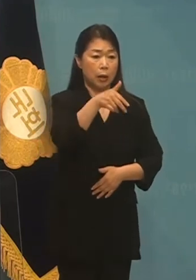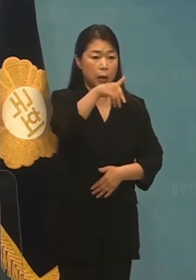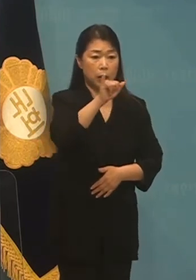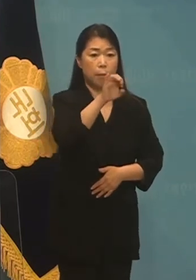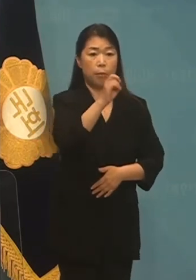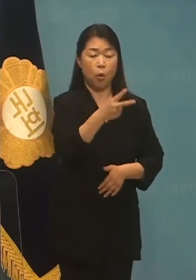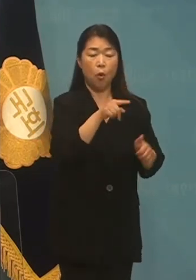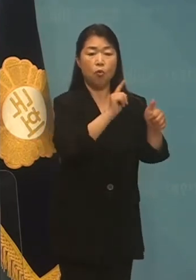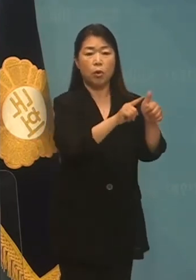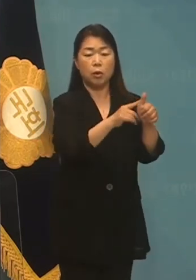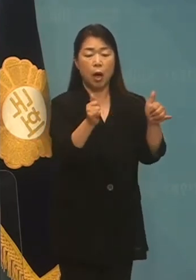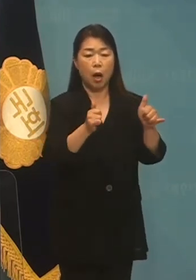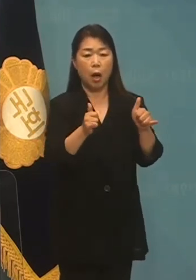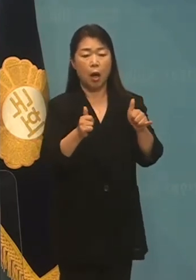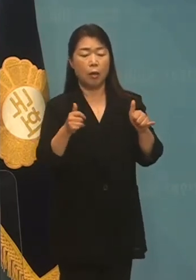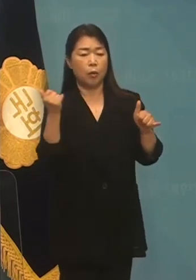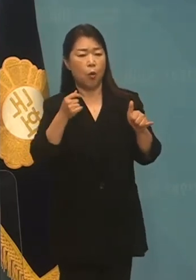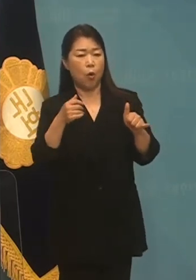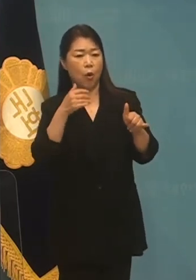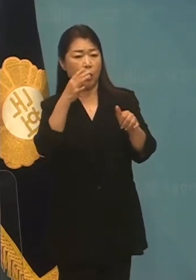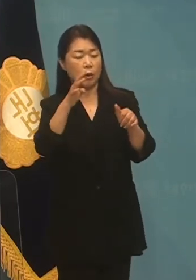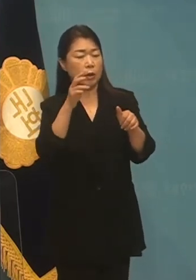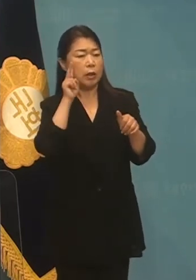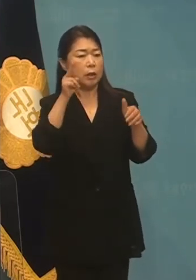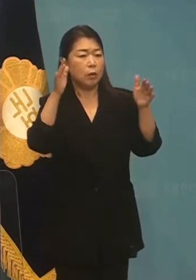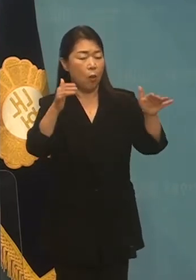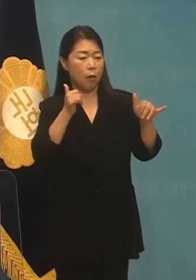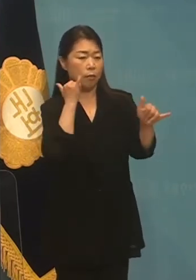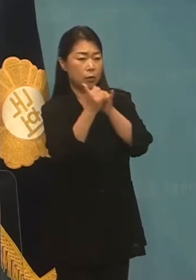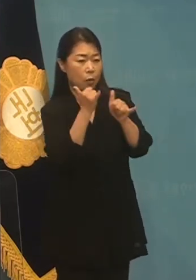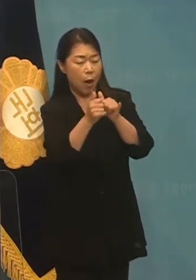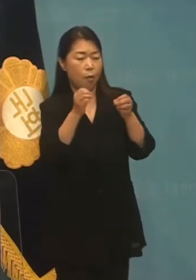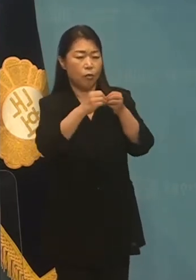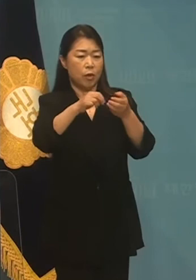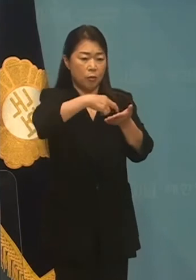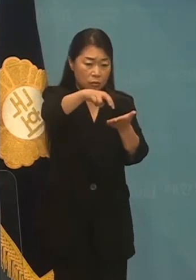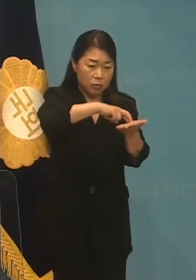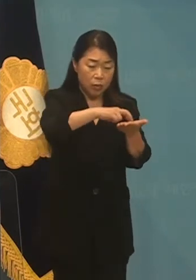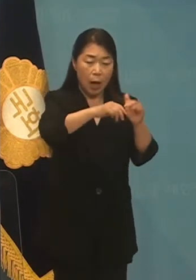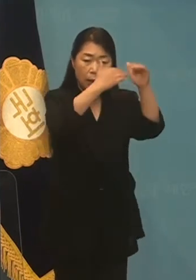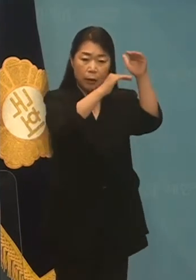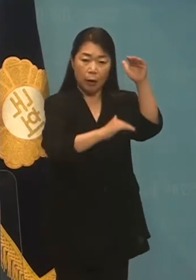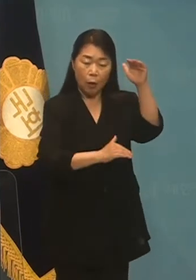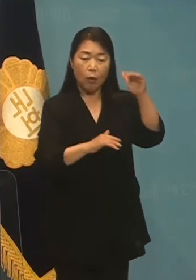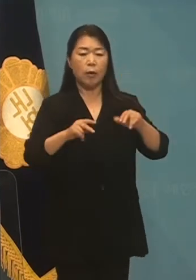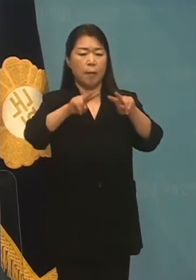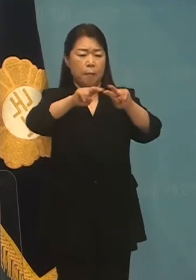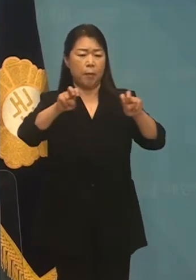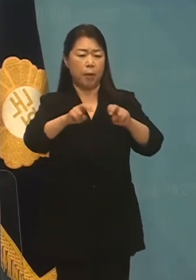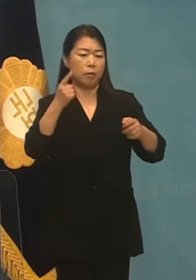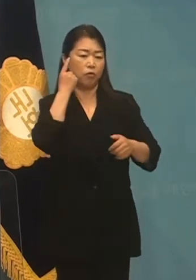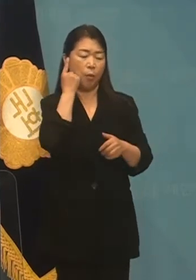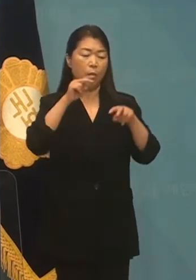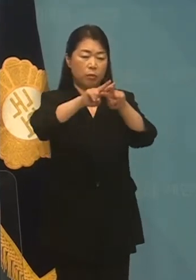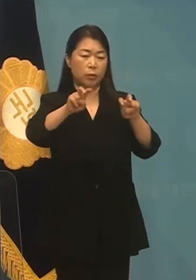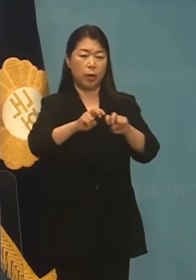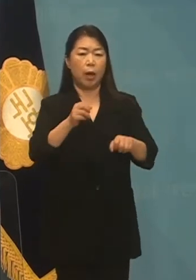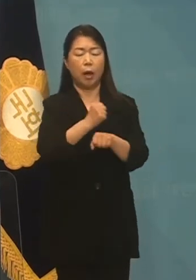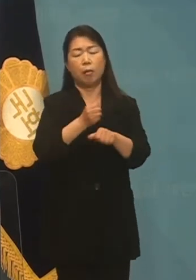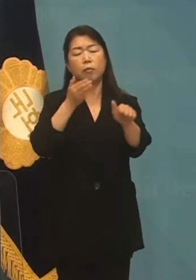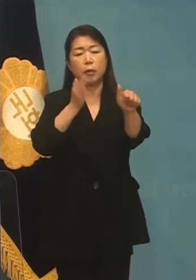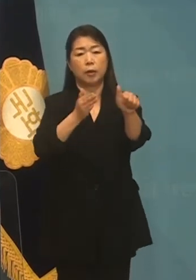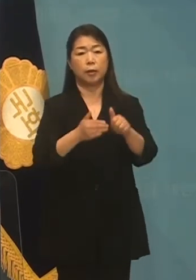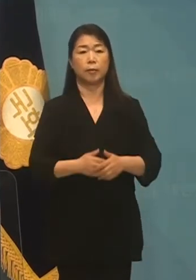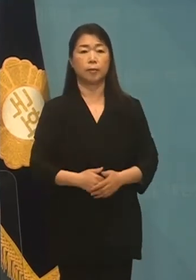통화 문자 통신 내역과 그 상대방에 대한 디지털 포렌식 수사를